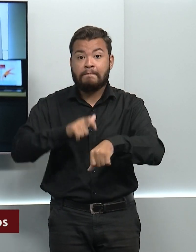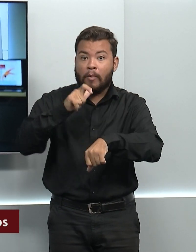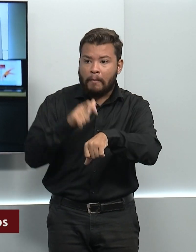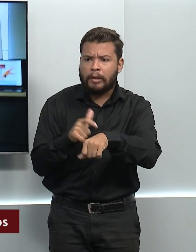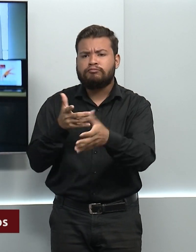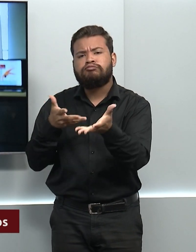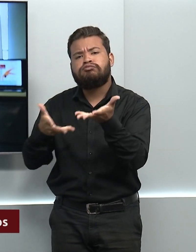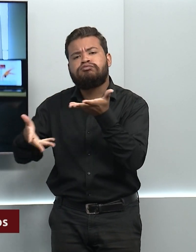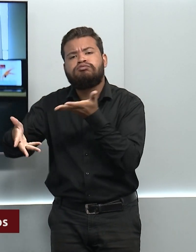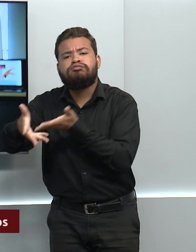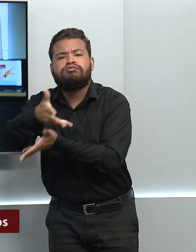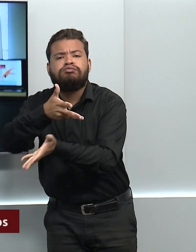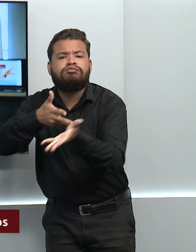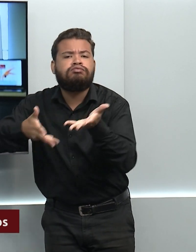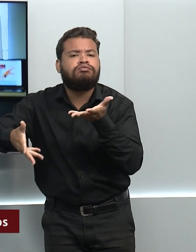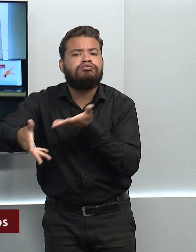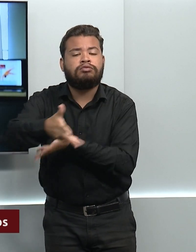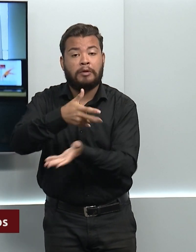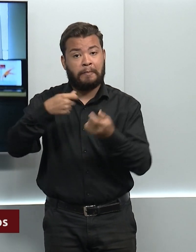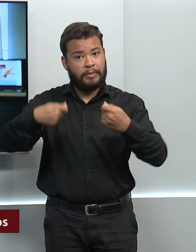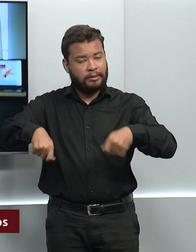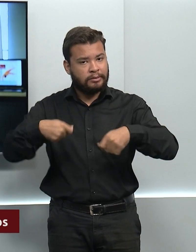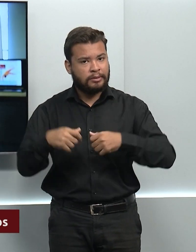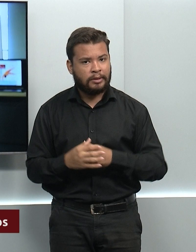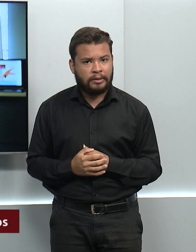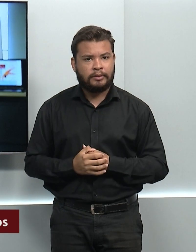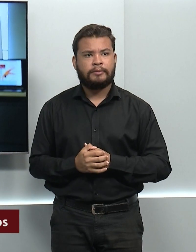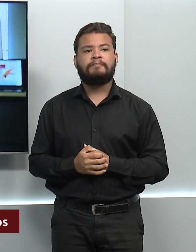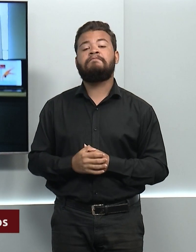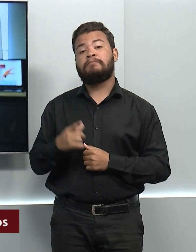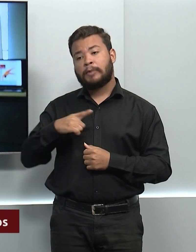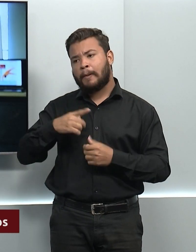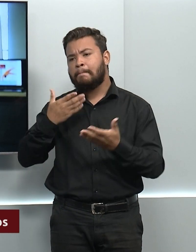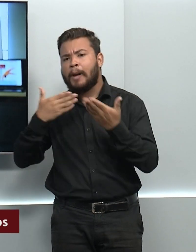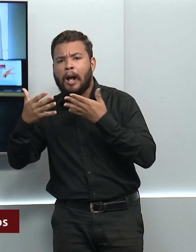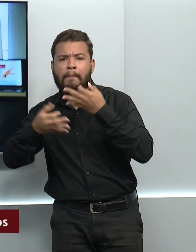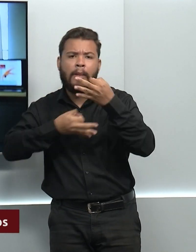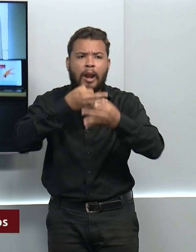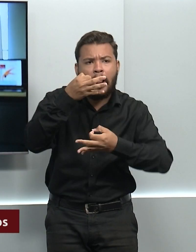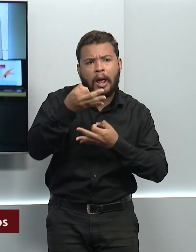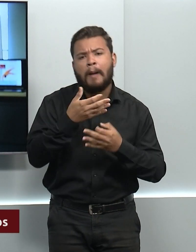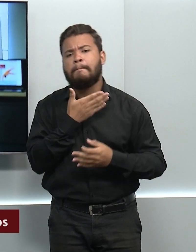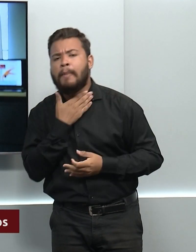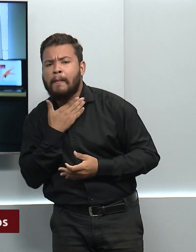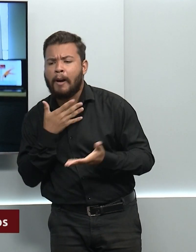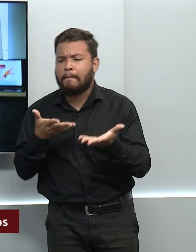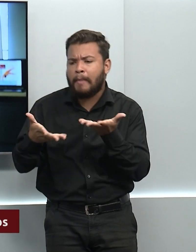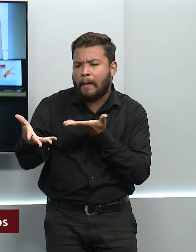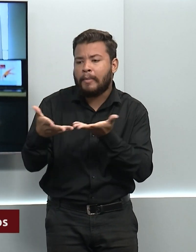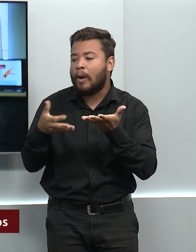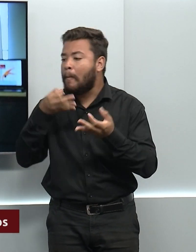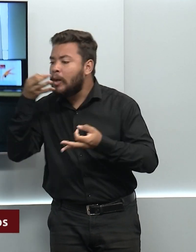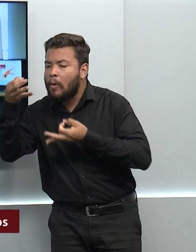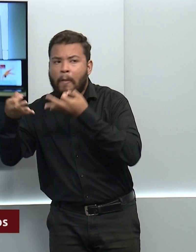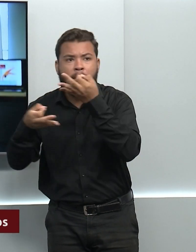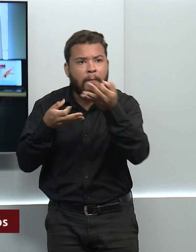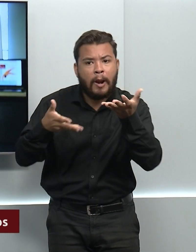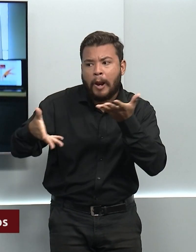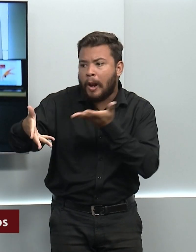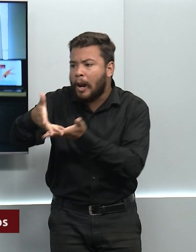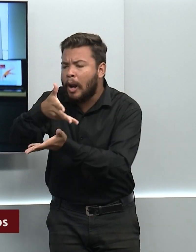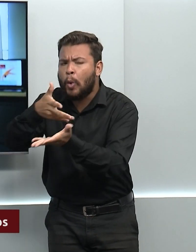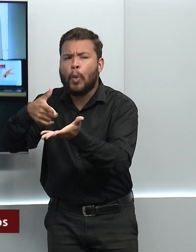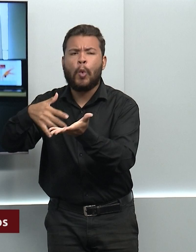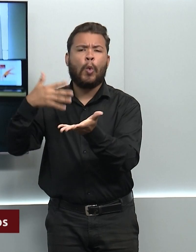em que a participação, o diálogo, a expressão, né, a opinião de todos os participantes conta muito.